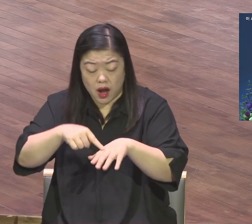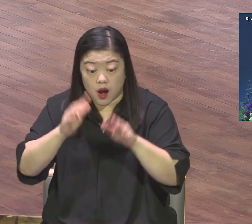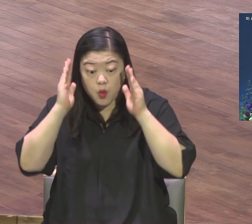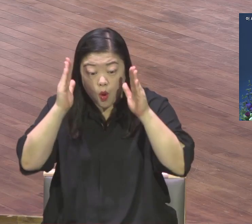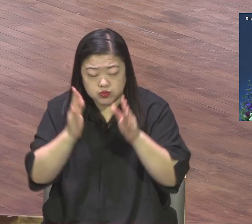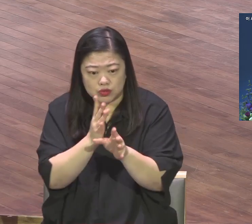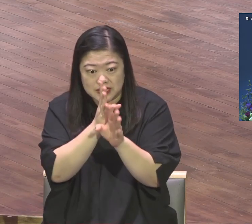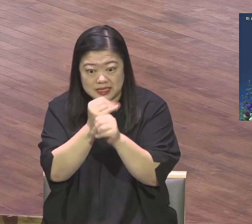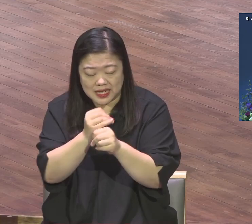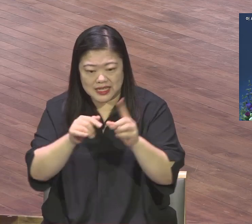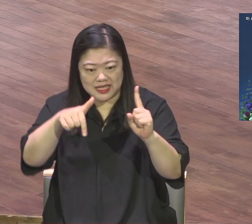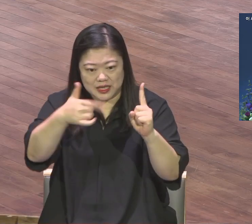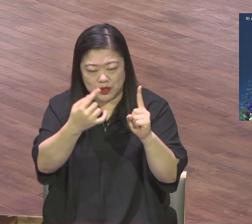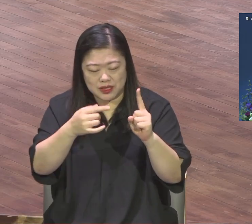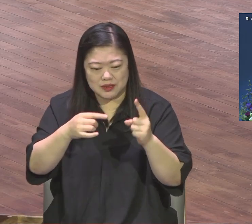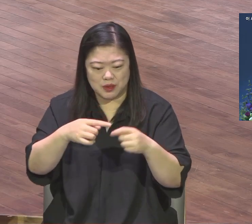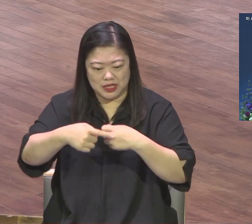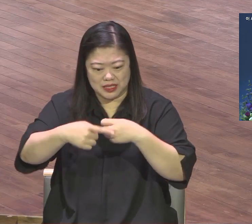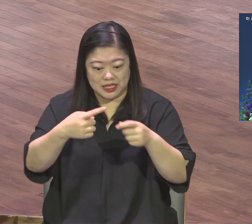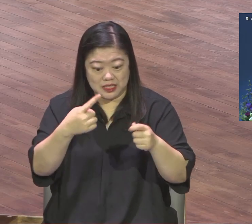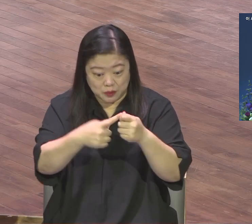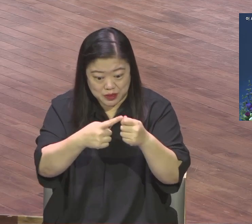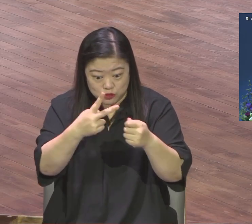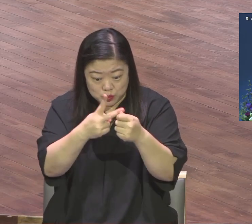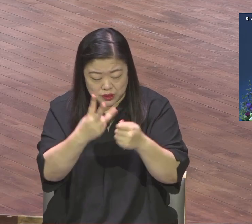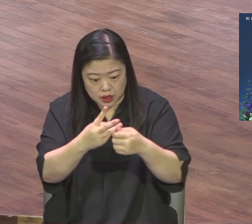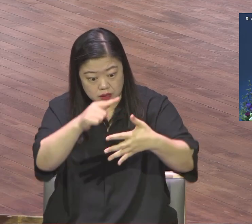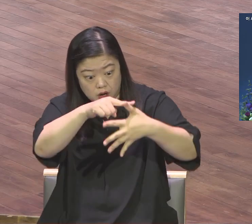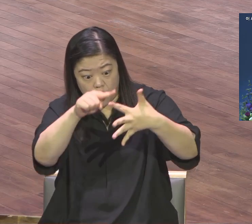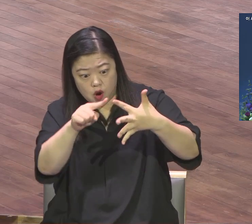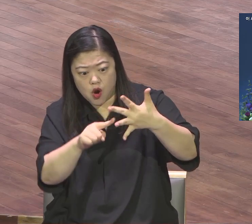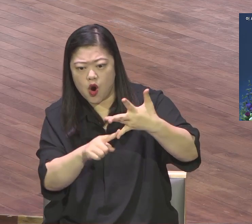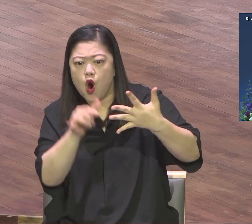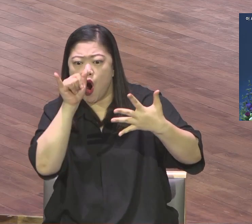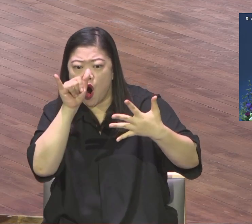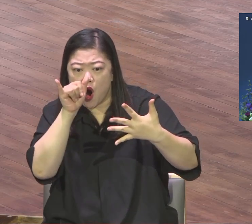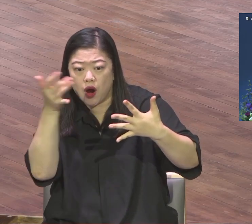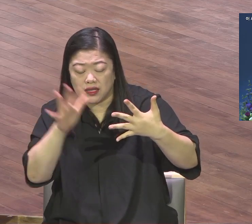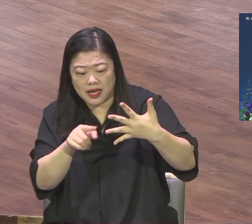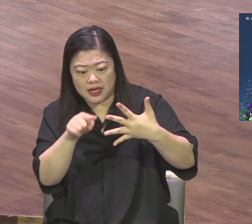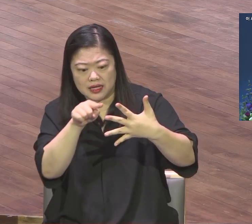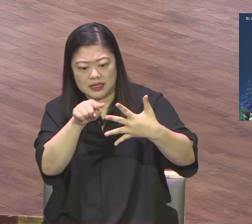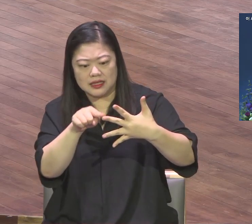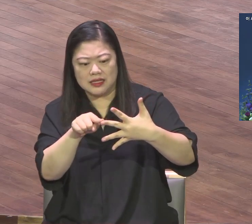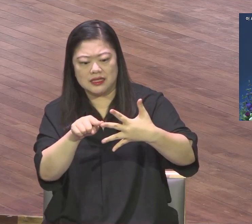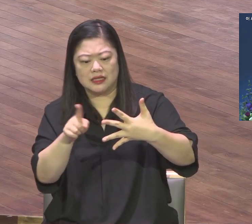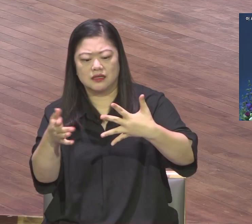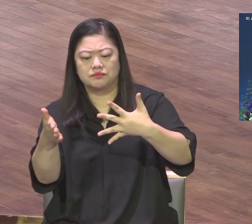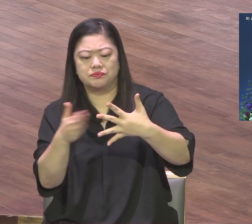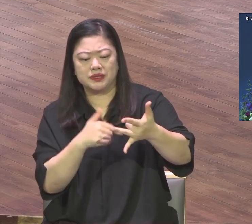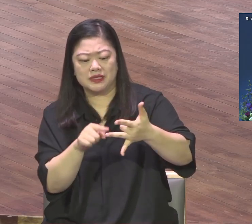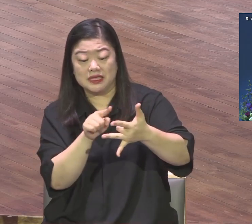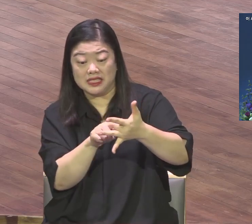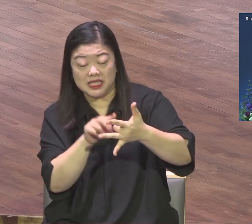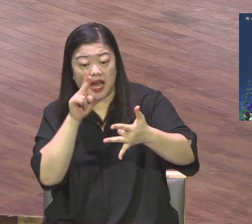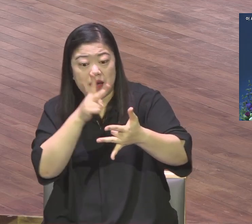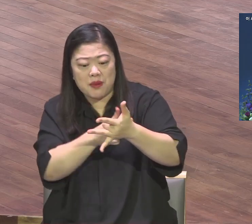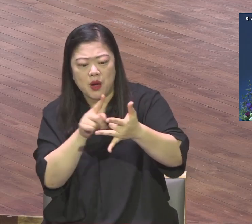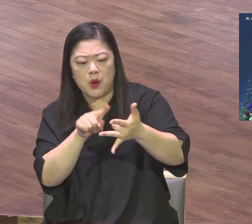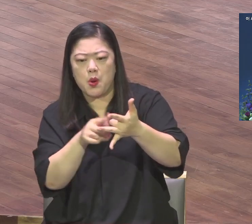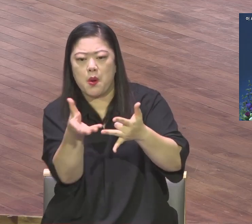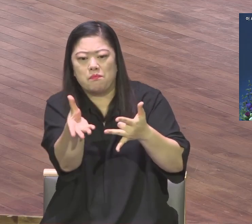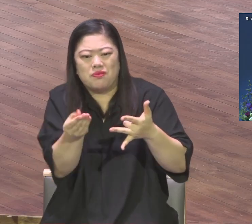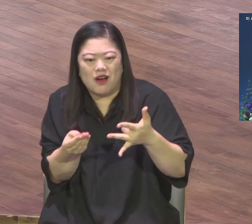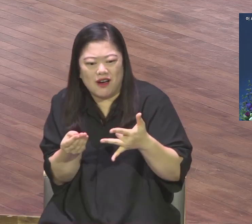강의가 없는 시간 그 장소를 빌려서 그 시간에 2년간 그렇게 전도 집회, 말씀 집회를 한 것입니다.